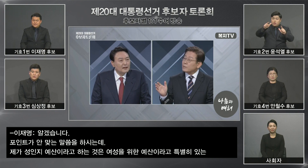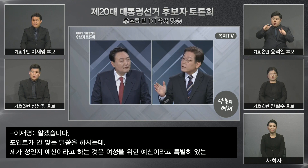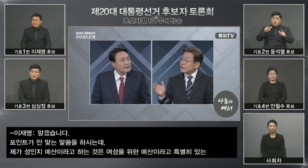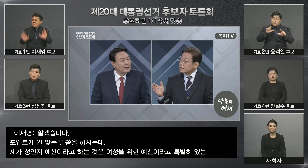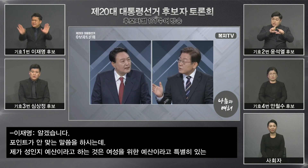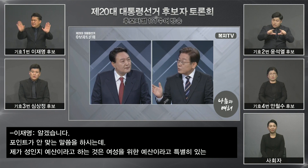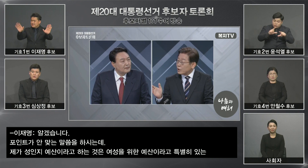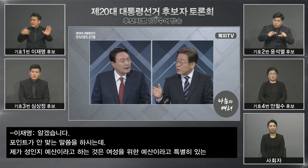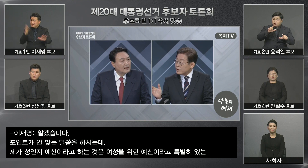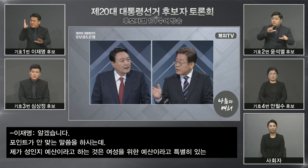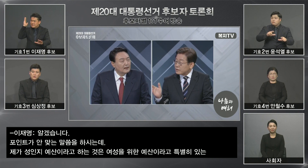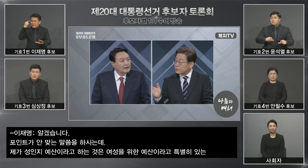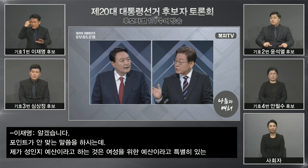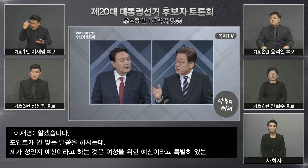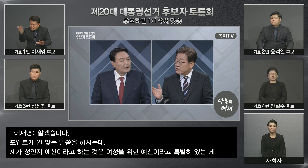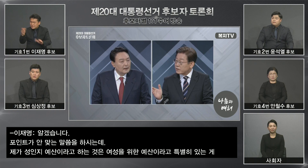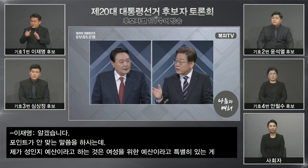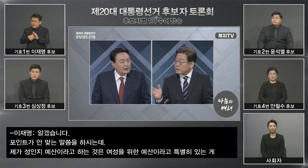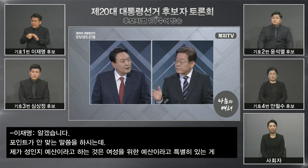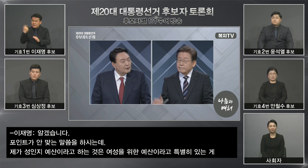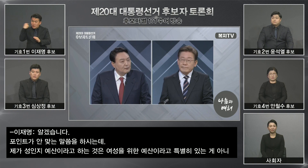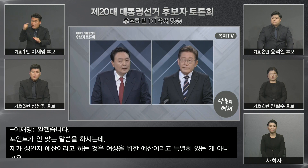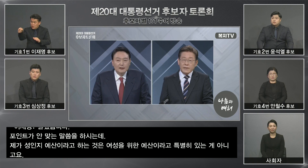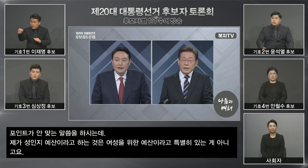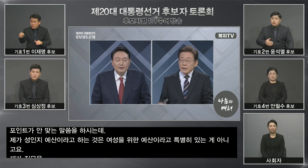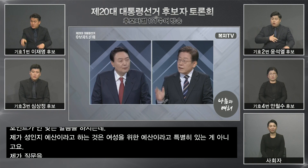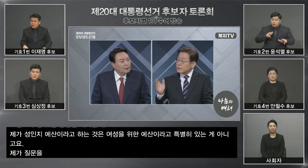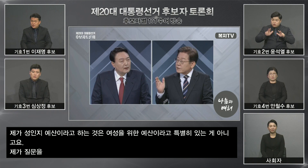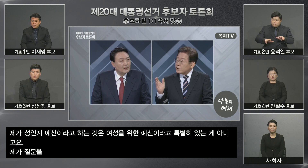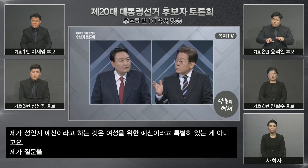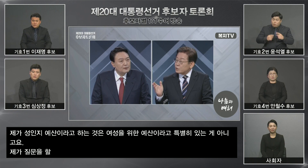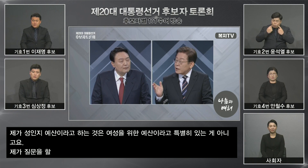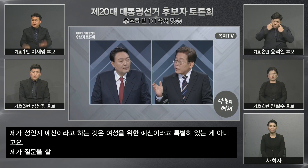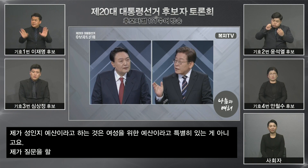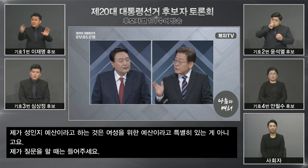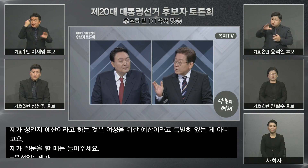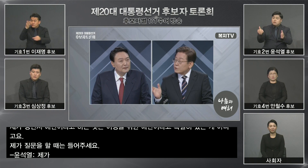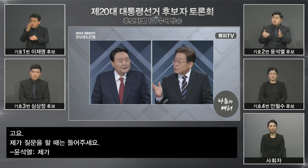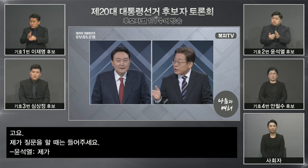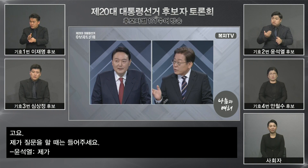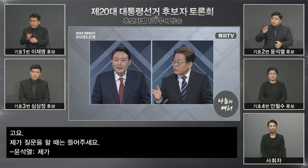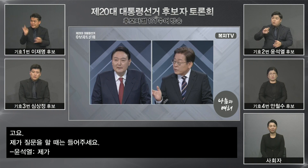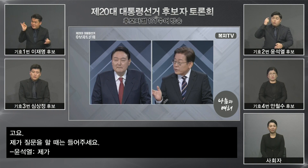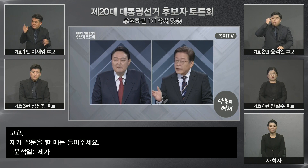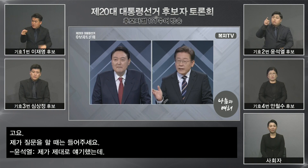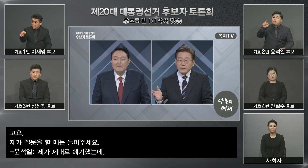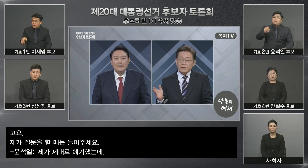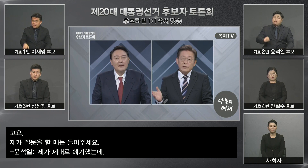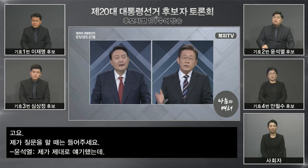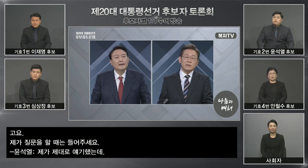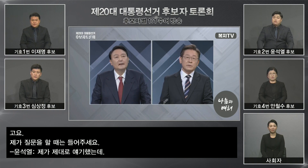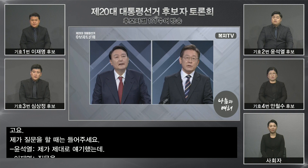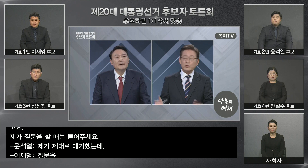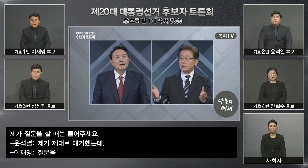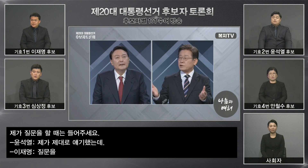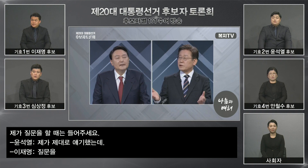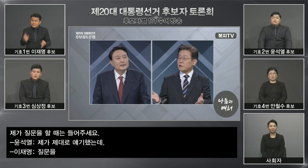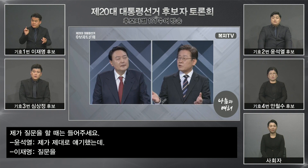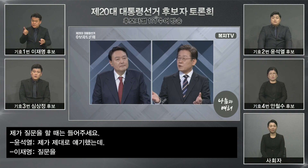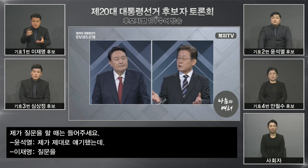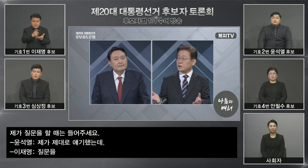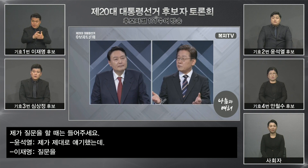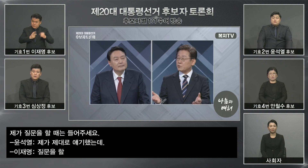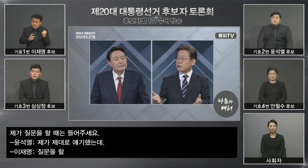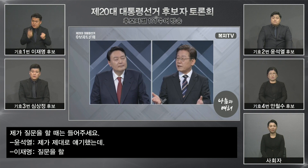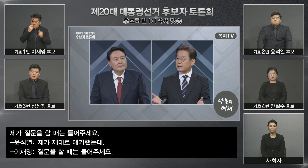예산이라고 잠깐만, 하지 제가 않았습니까? 질문할 때는 들어주세요. 아니 제가 제대로 얘기를 했는데 오해를 하고 질문할 질문하세요. 때는 들어주세요. 네. 네, 그렇게 해주셔야 됩니다. 규칙을